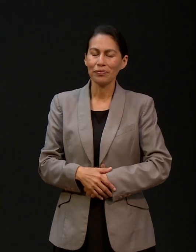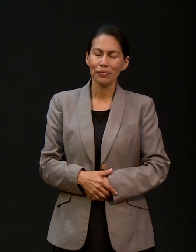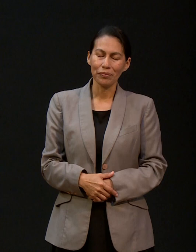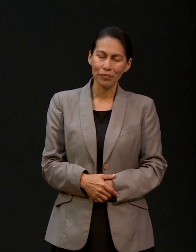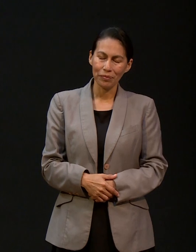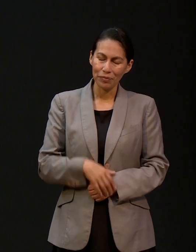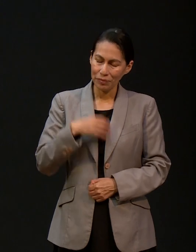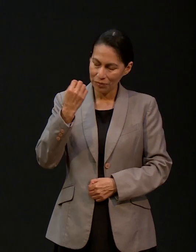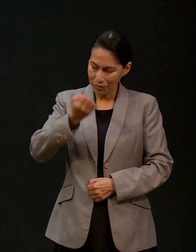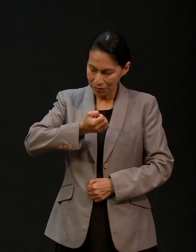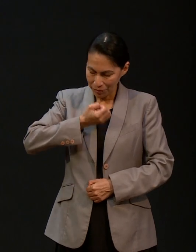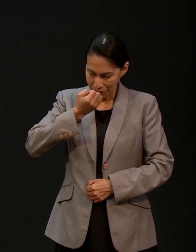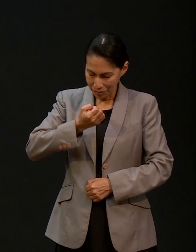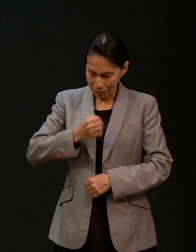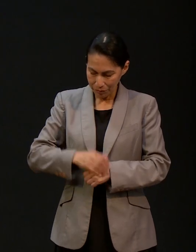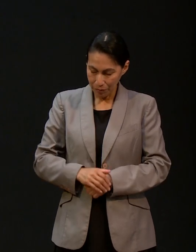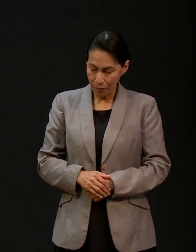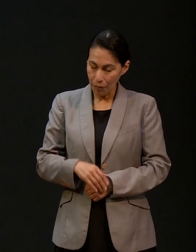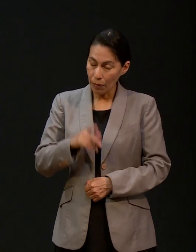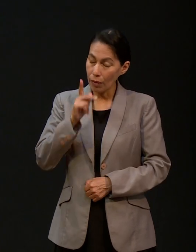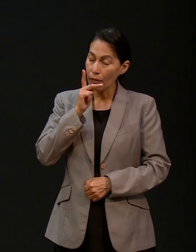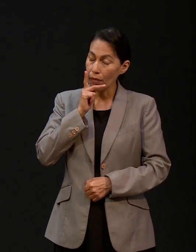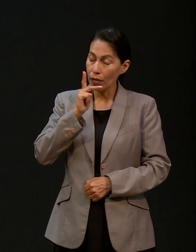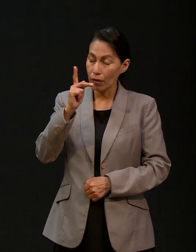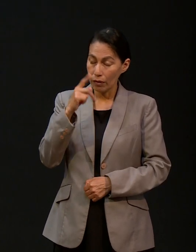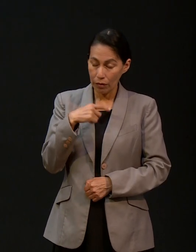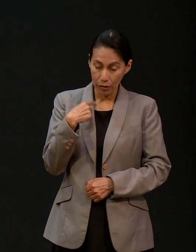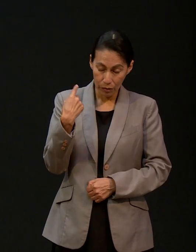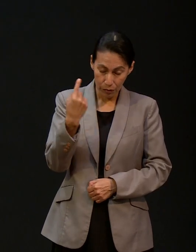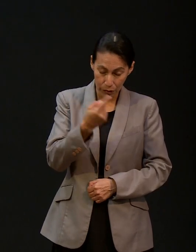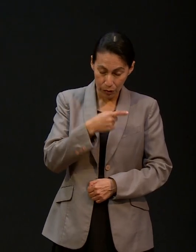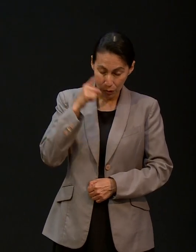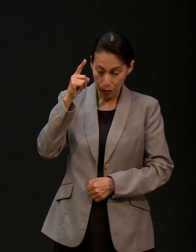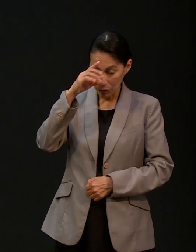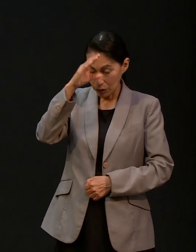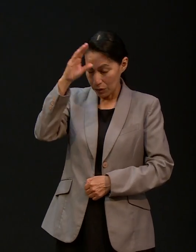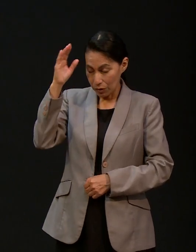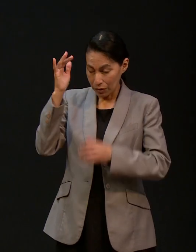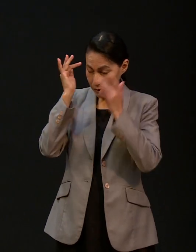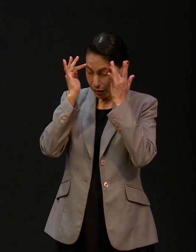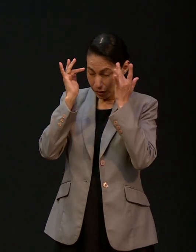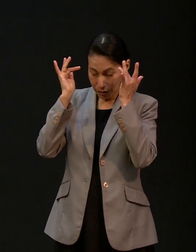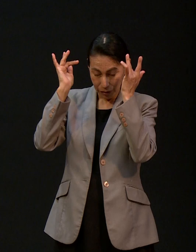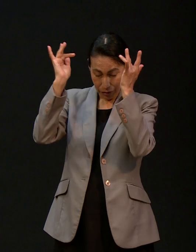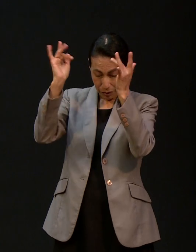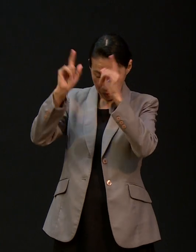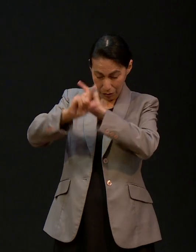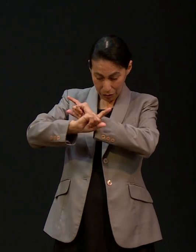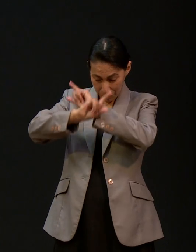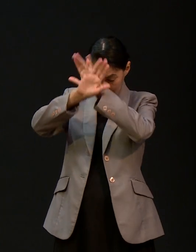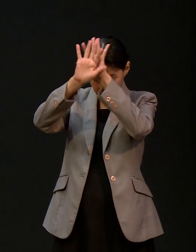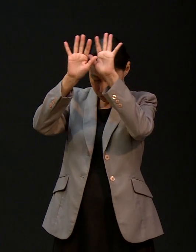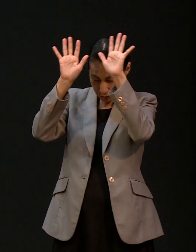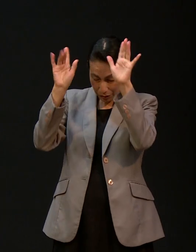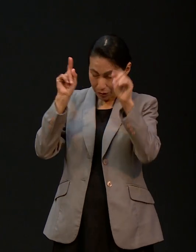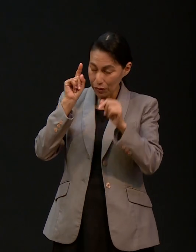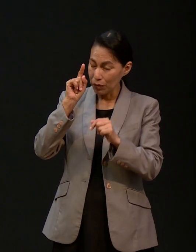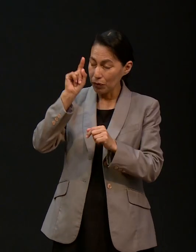oración oremos Padre nuestro que estás en los cielos santificado y glorificado sea tu santo